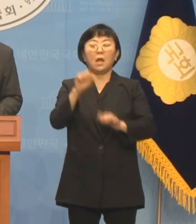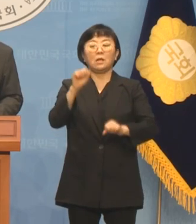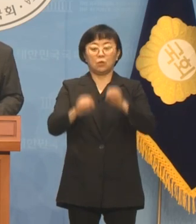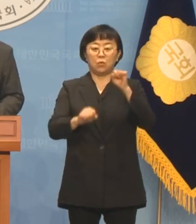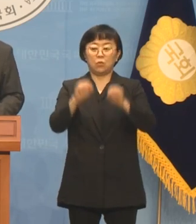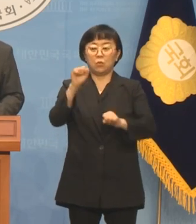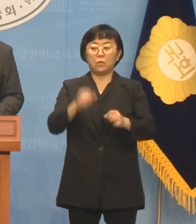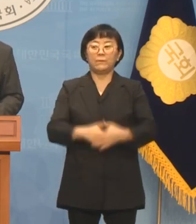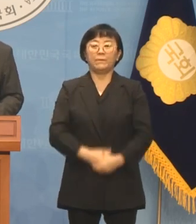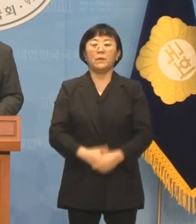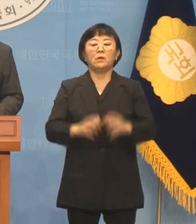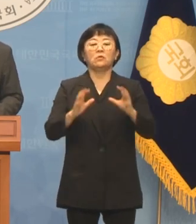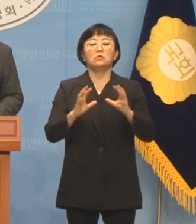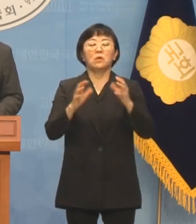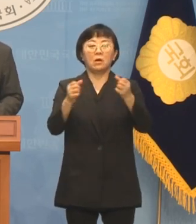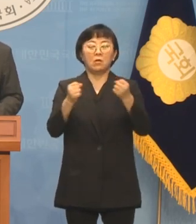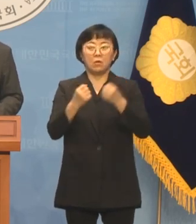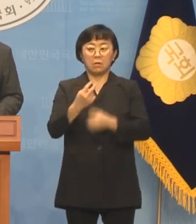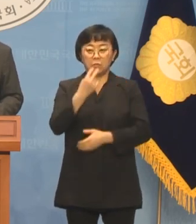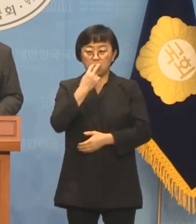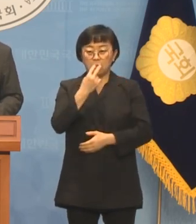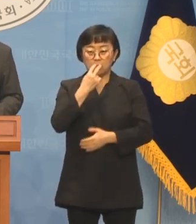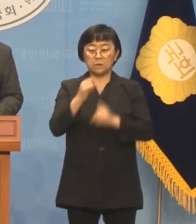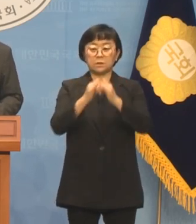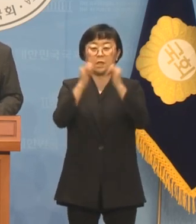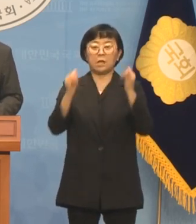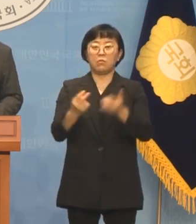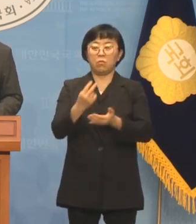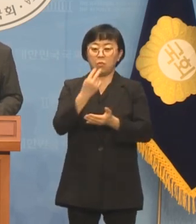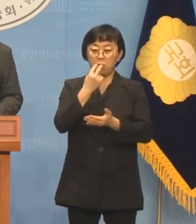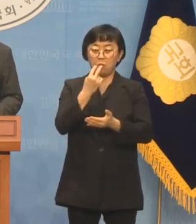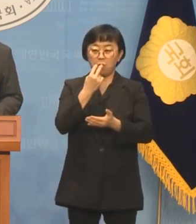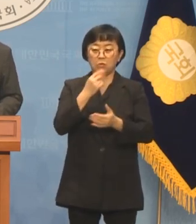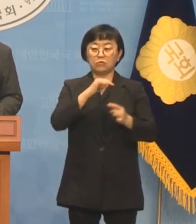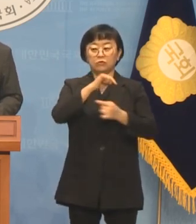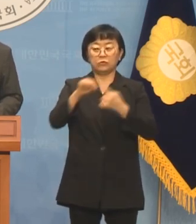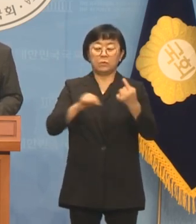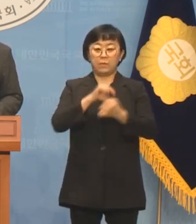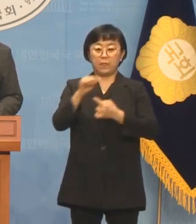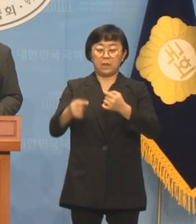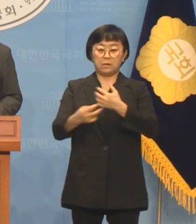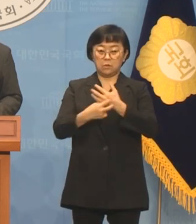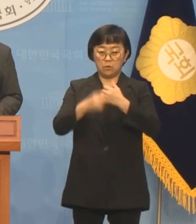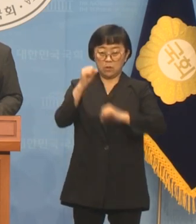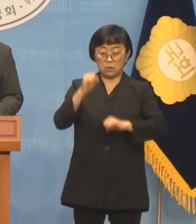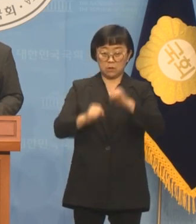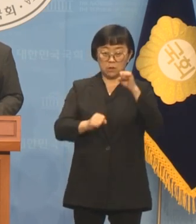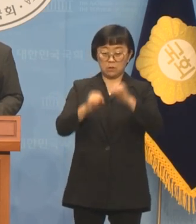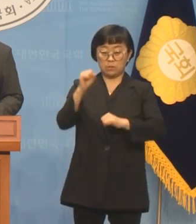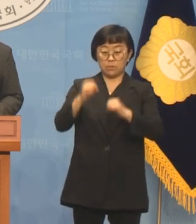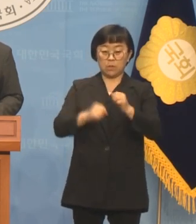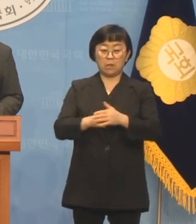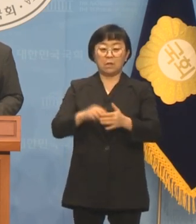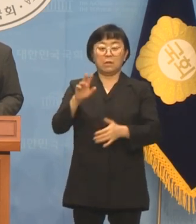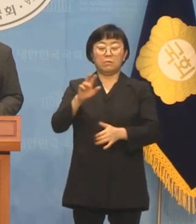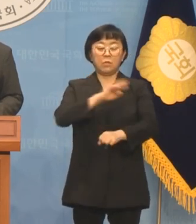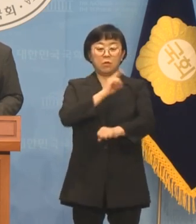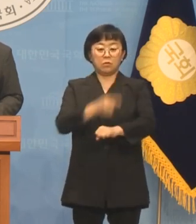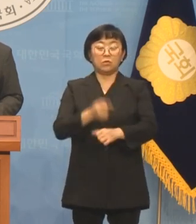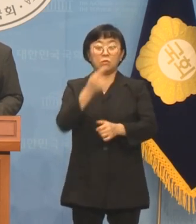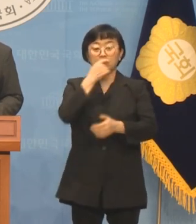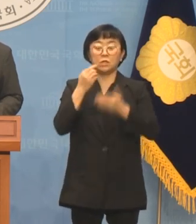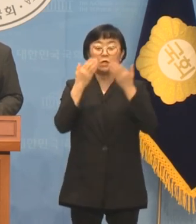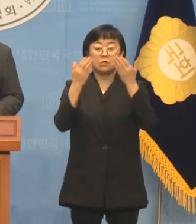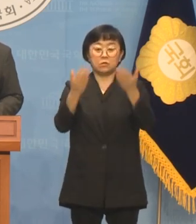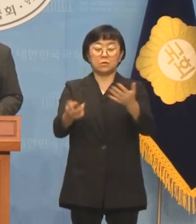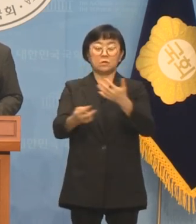행동입니다. 국가가 건강보험이라는 사회보험을 운영하고 의료행위를 면허로 보장하는 이유는